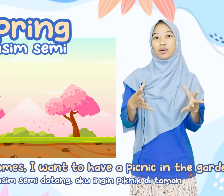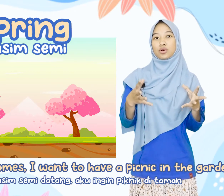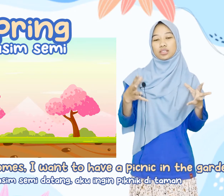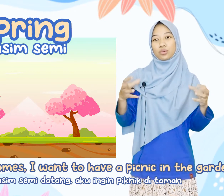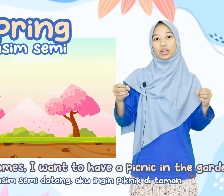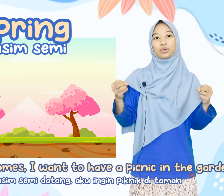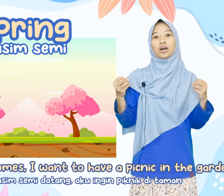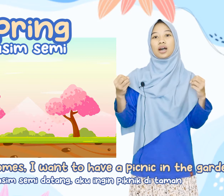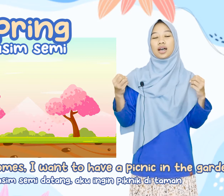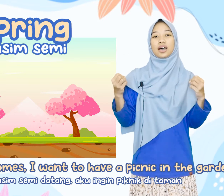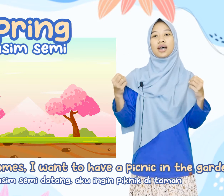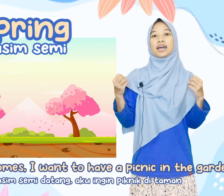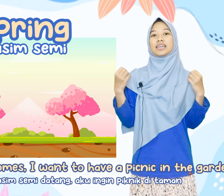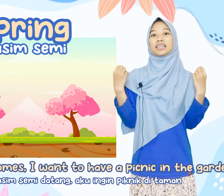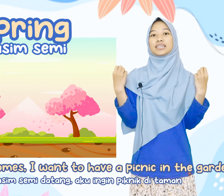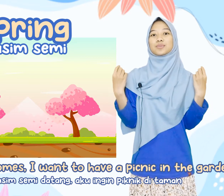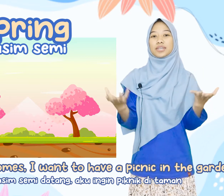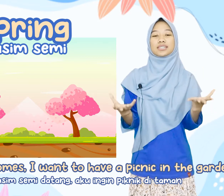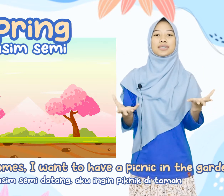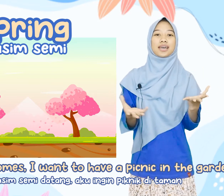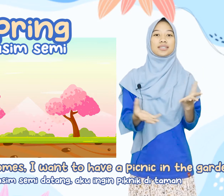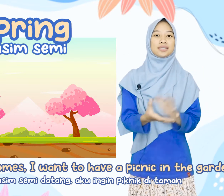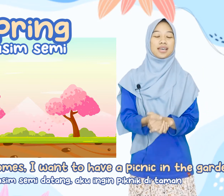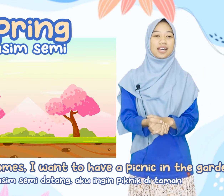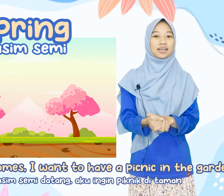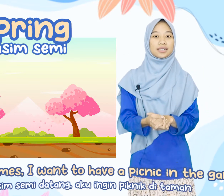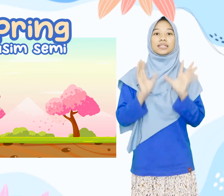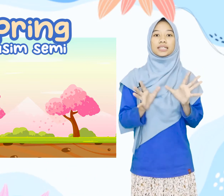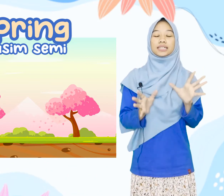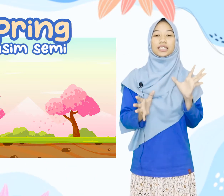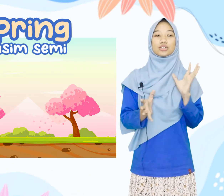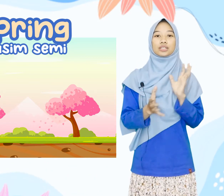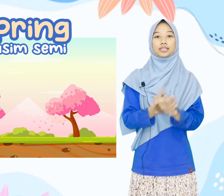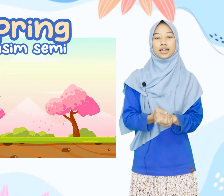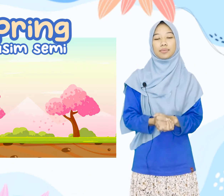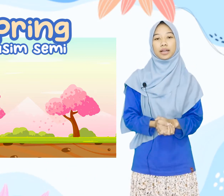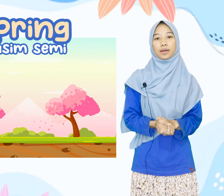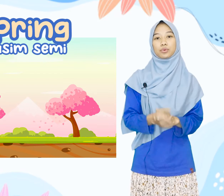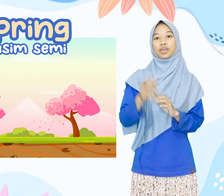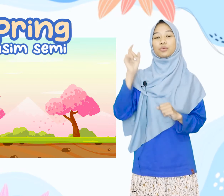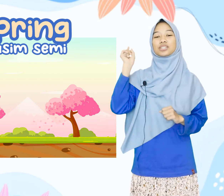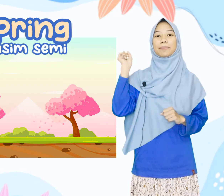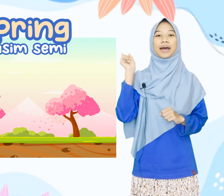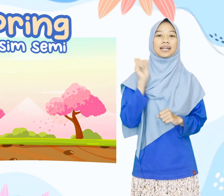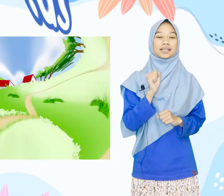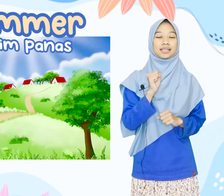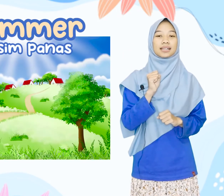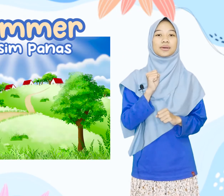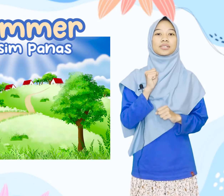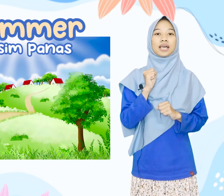bunga sakura itu adanya di spring season aja. Nah, selanjutnya mereka punya musim panas atau